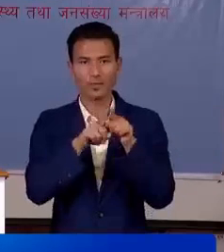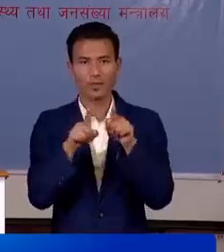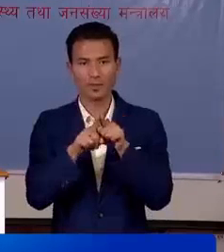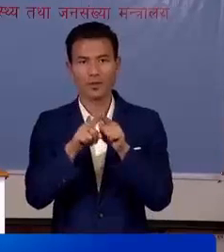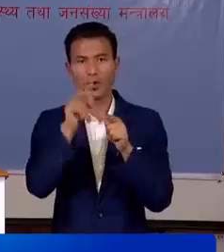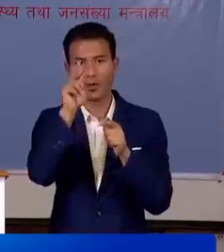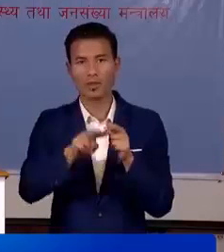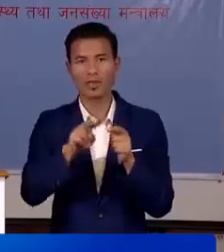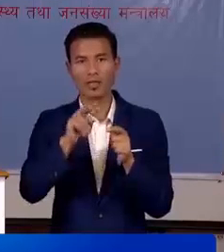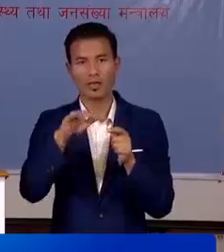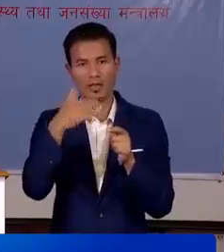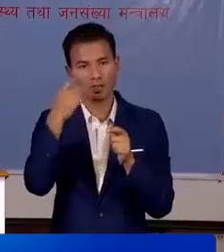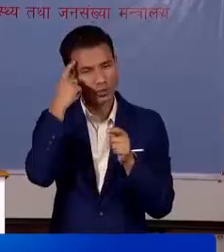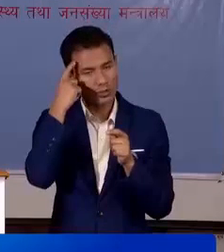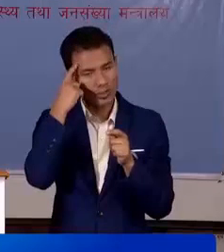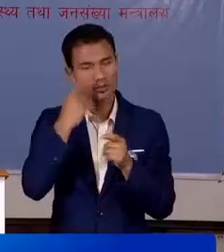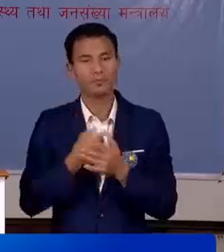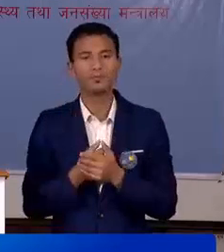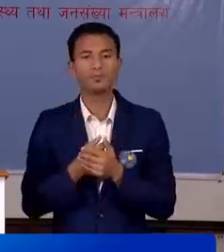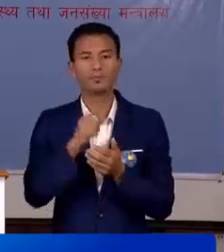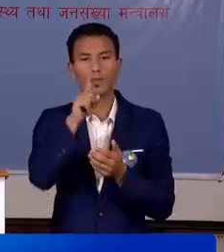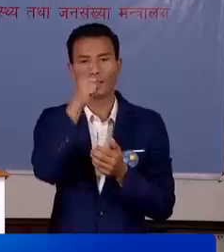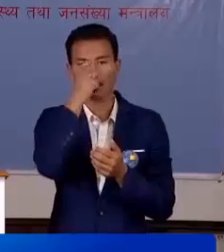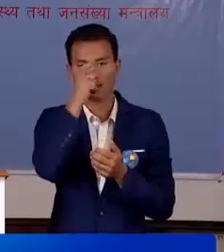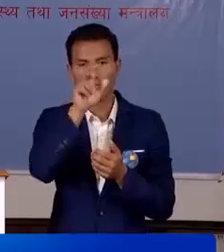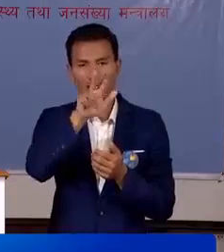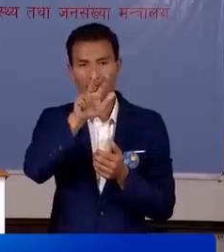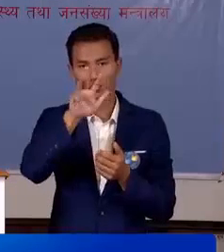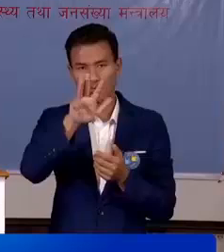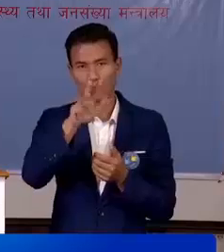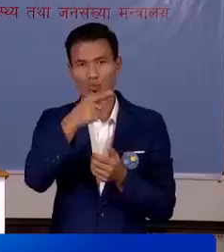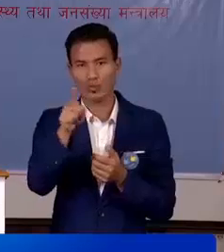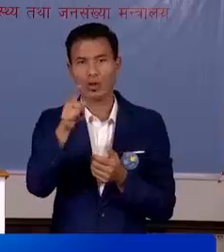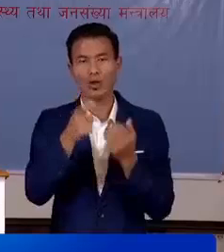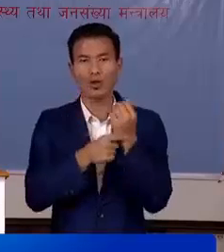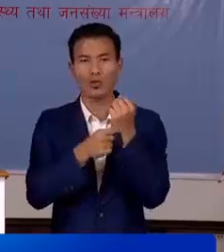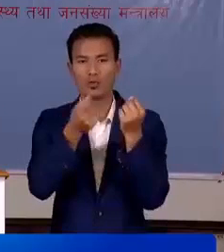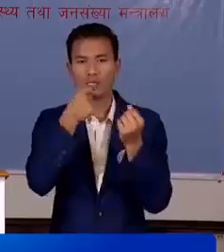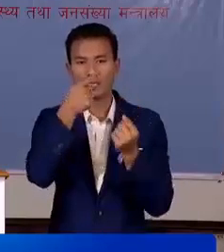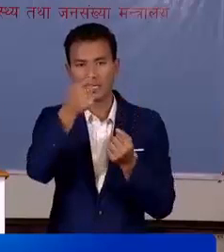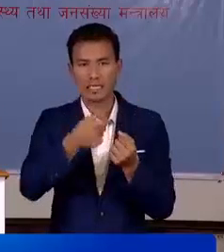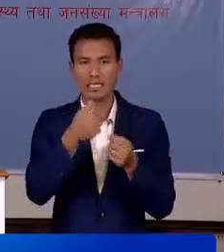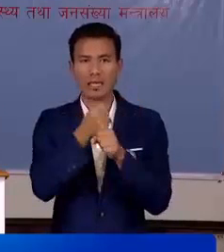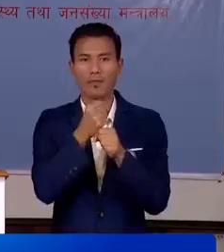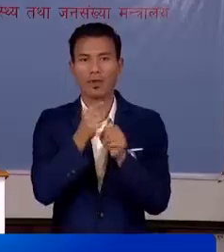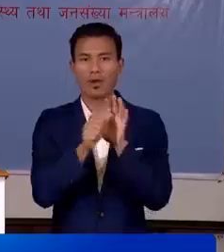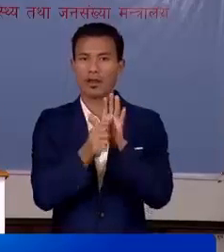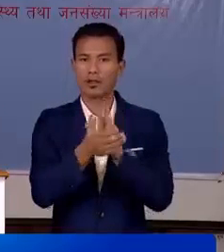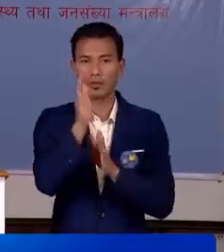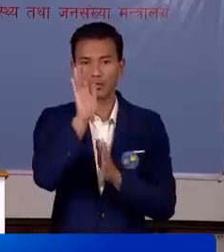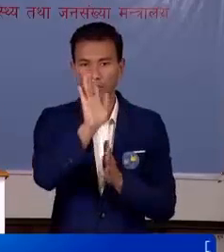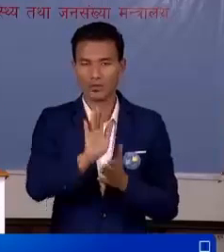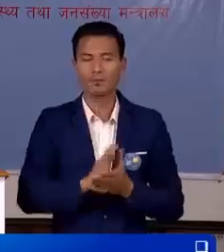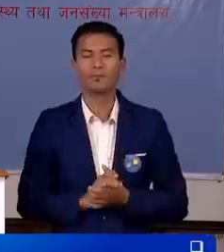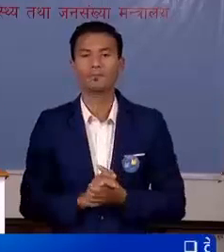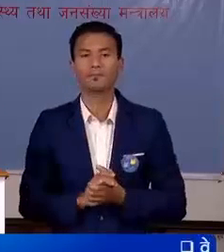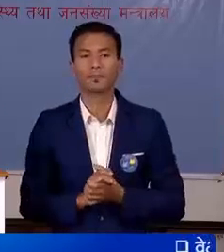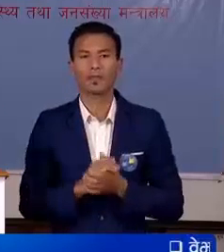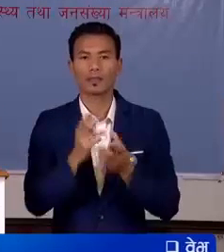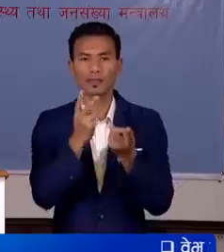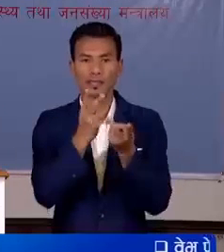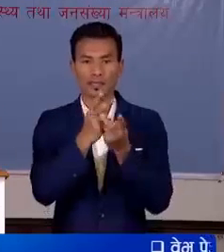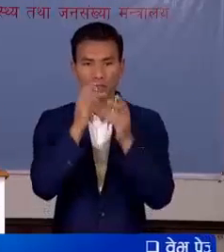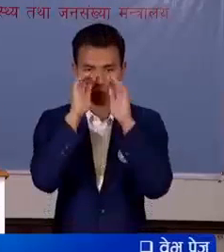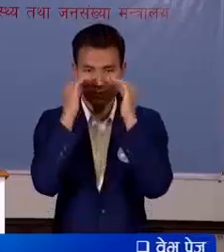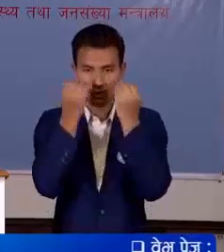अवस्ता लाहे समेत सोचेर एक्षे उननना बेड अवसेदी खरीत को लाई परक्रियागाडी बड़ाई शागी कोछा। तेश्टे एर